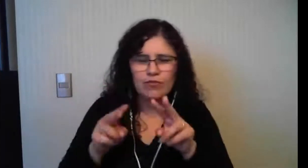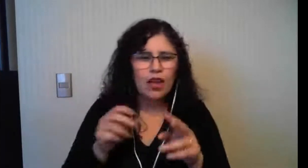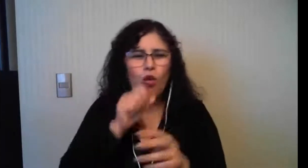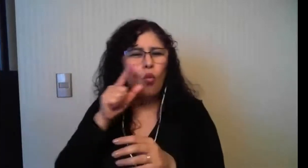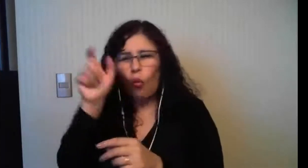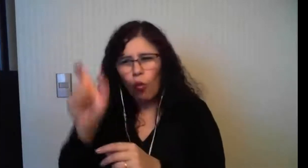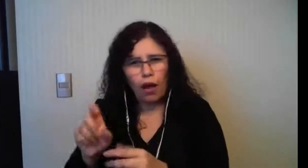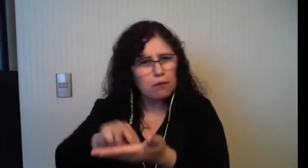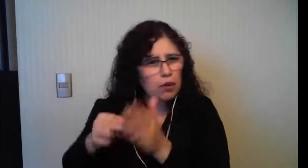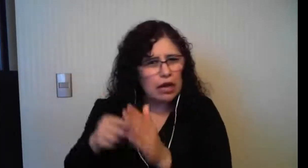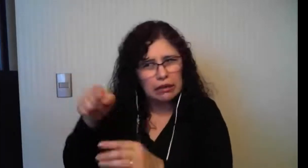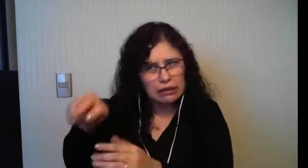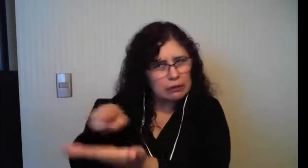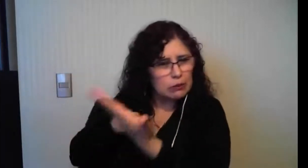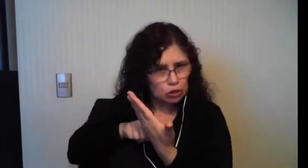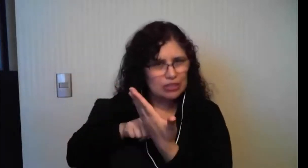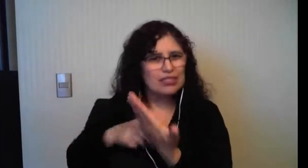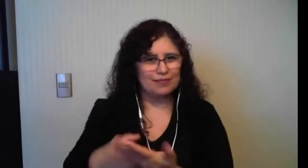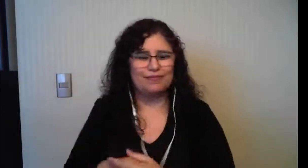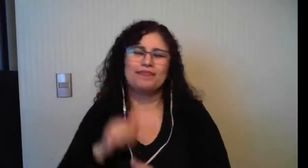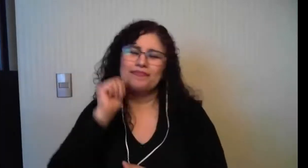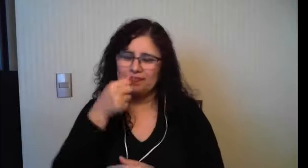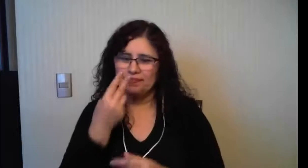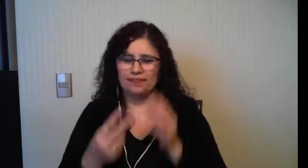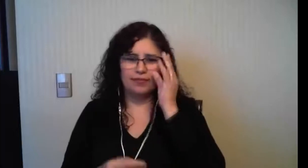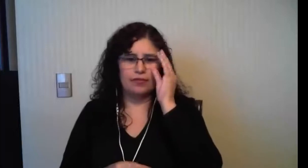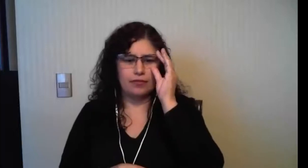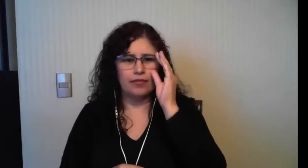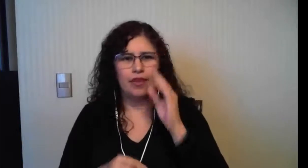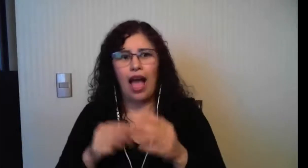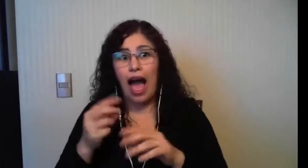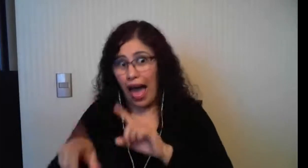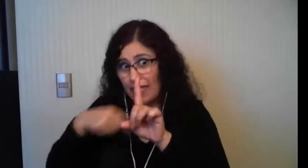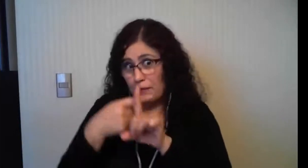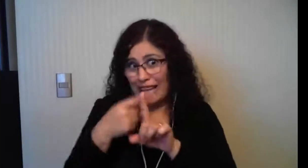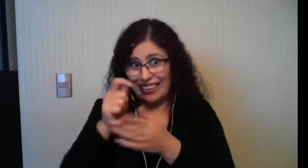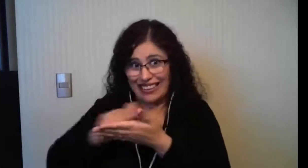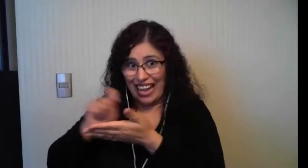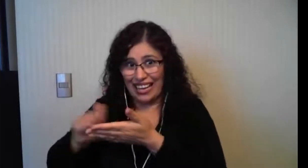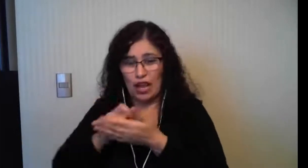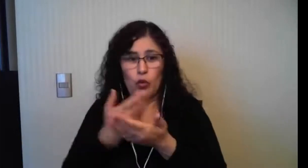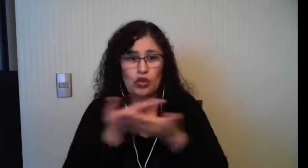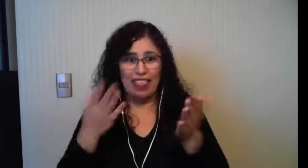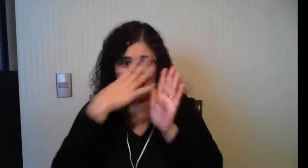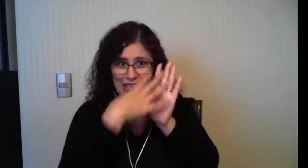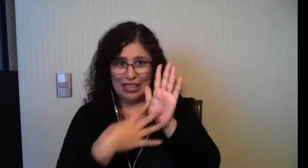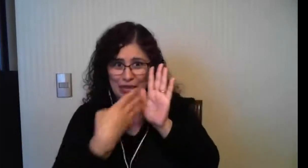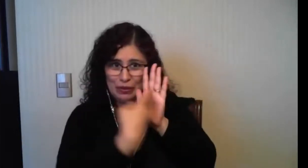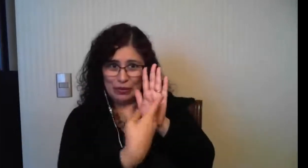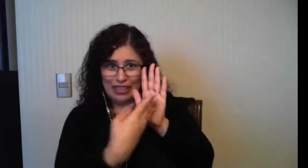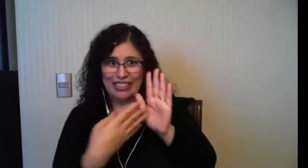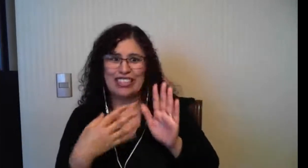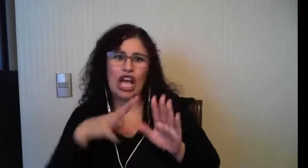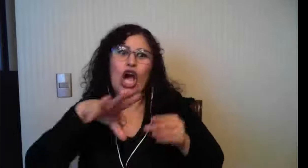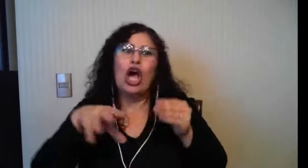piramidal, ¿ya? Y les dejé la tarea de completar ese cuadro, ¿ya? Yo todas las semanas o todas las